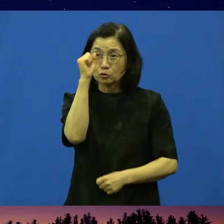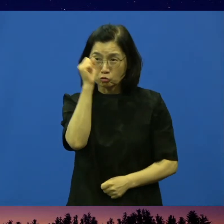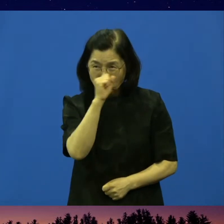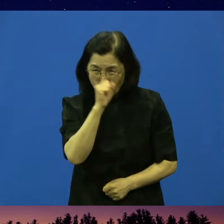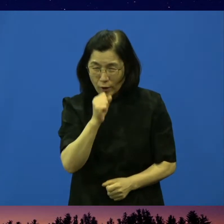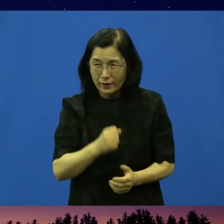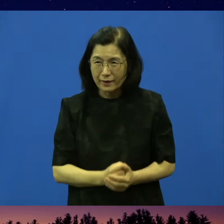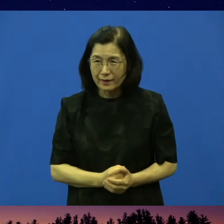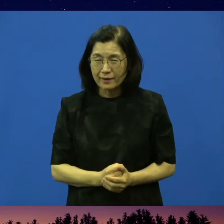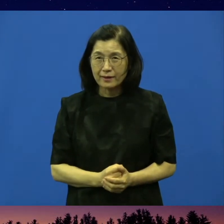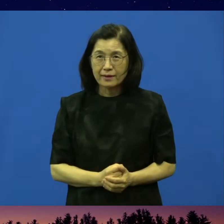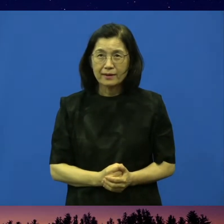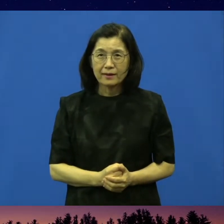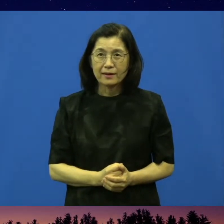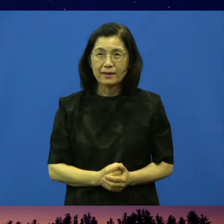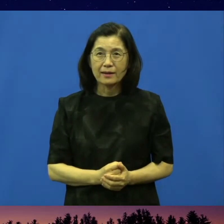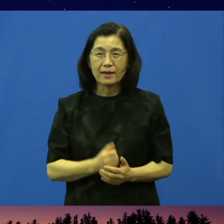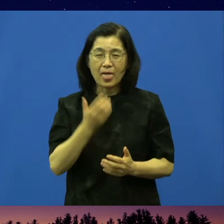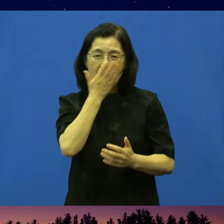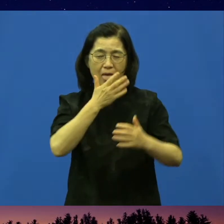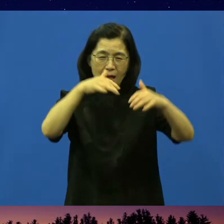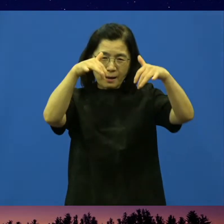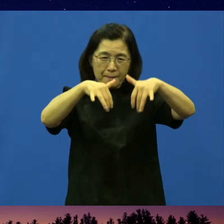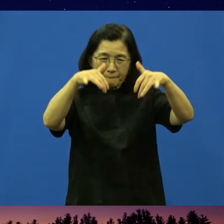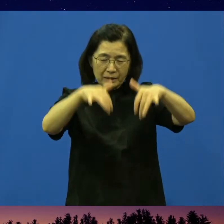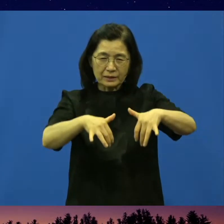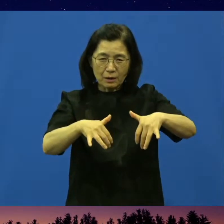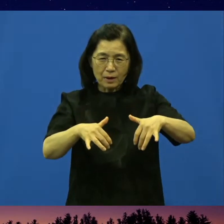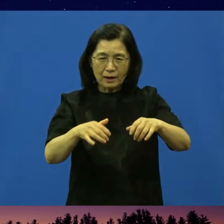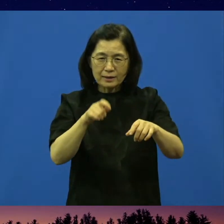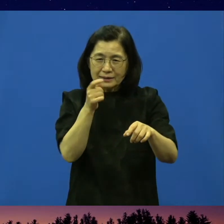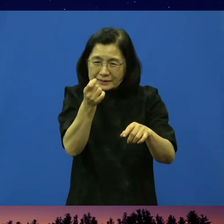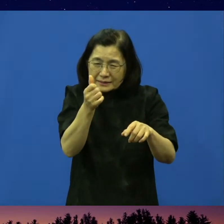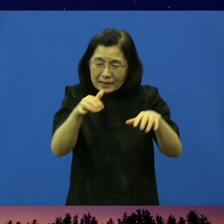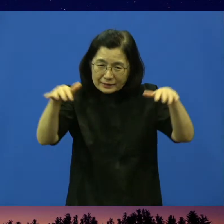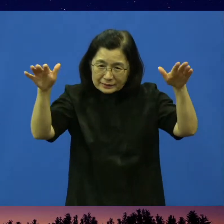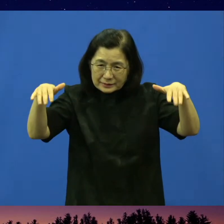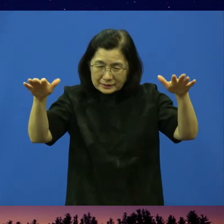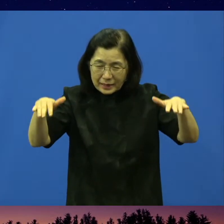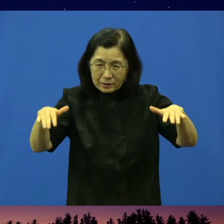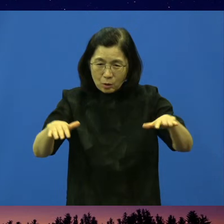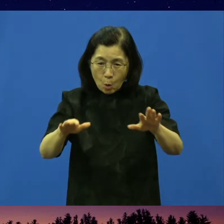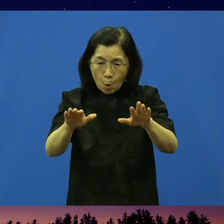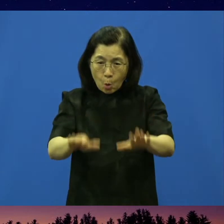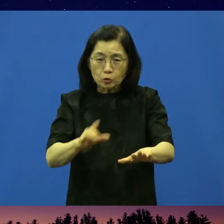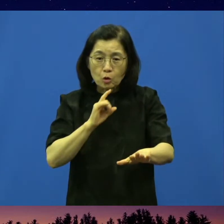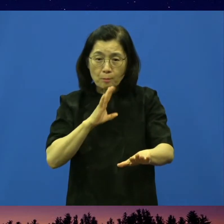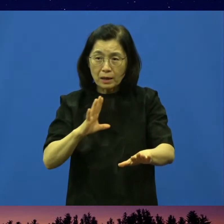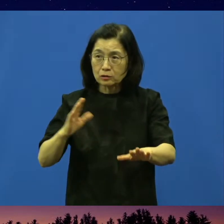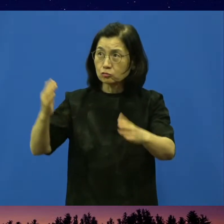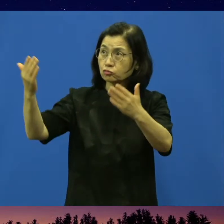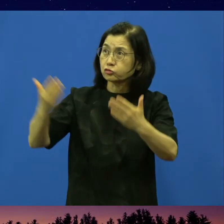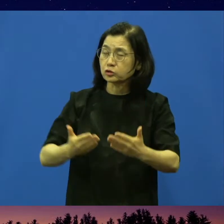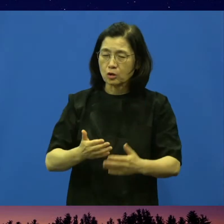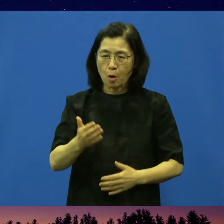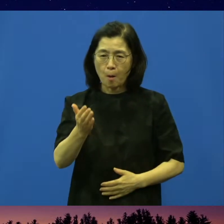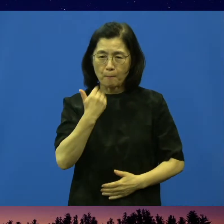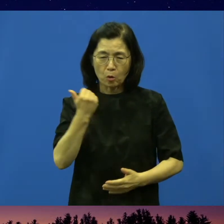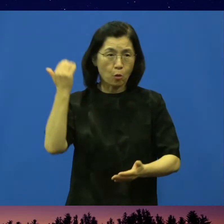근데 만나면 저는 오늘을 먹고 있지만 내일은 알 수가 없는 거예요. 하나님 내일 안 주시면 못 먹는 거잖아요.